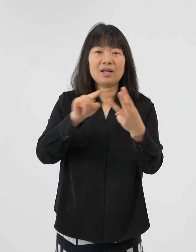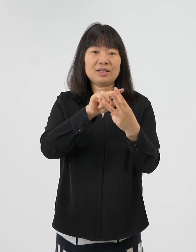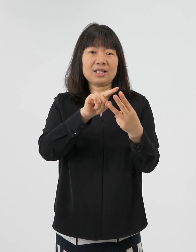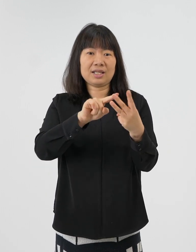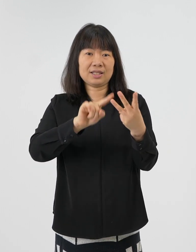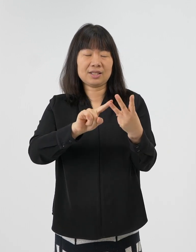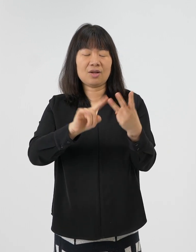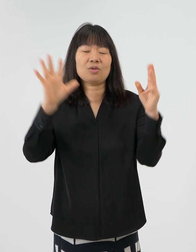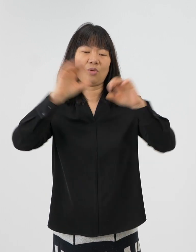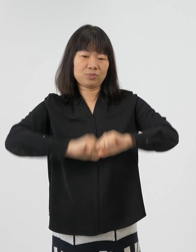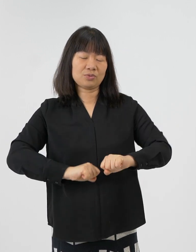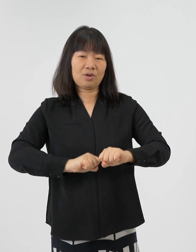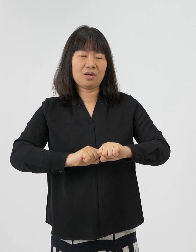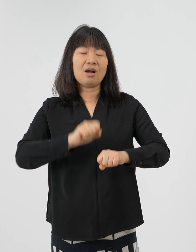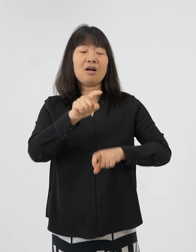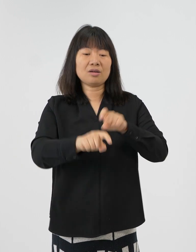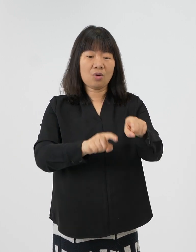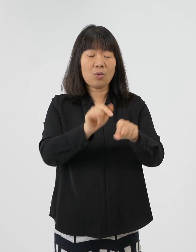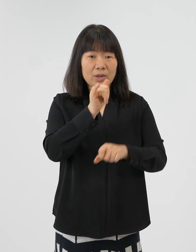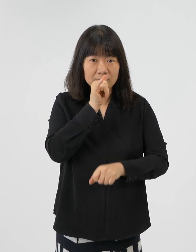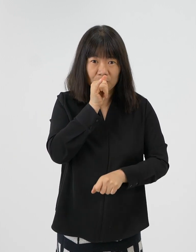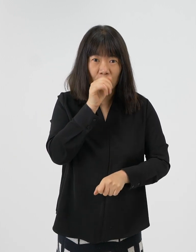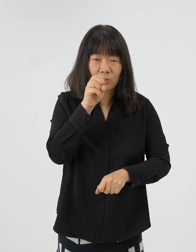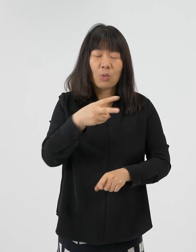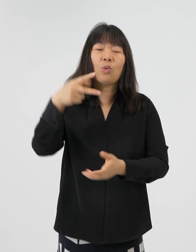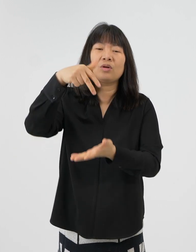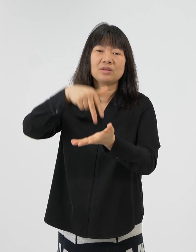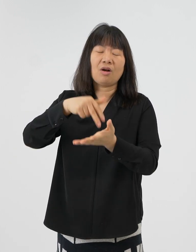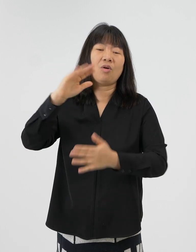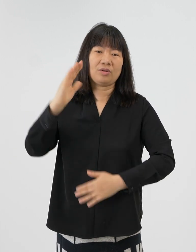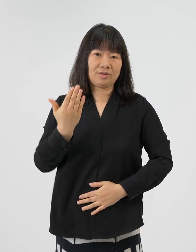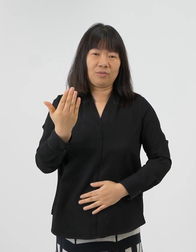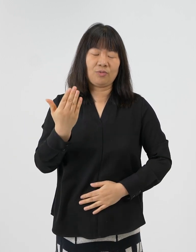무너져요. 걸어가게 되고 서게 되고